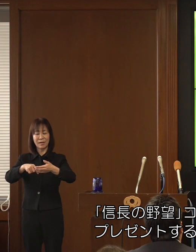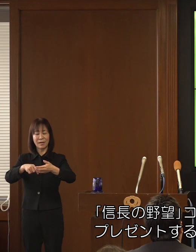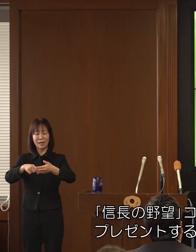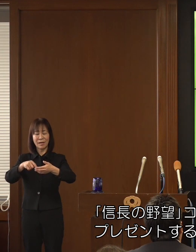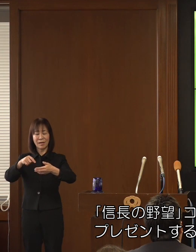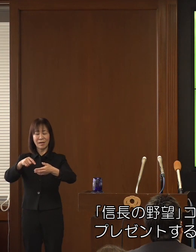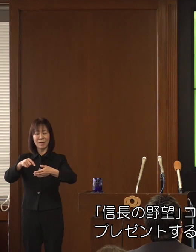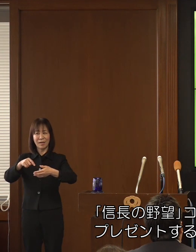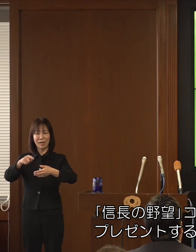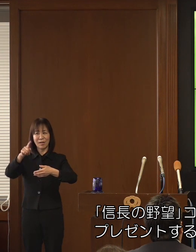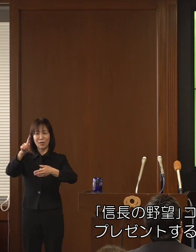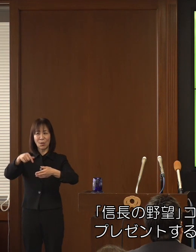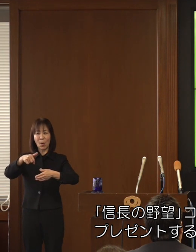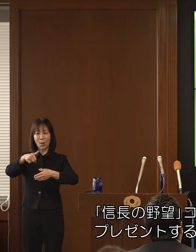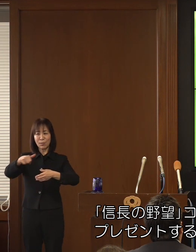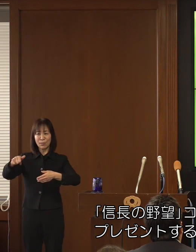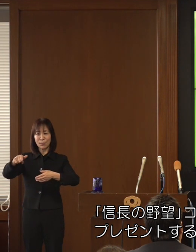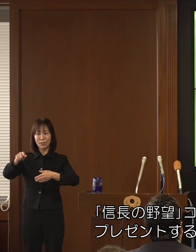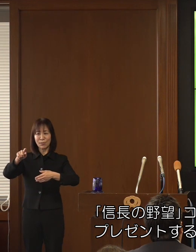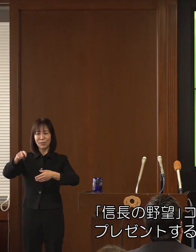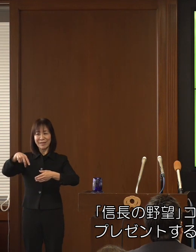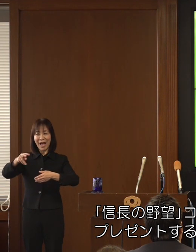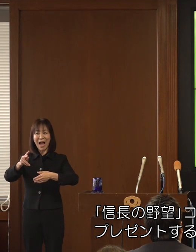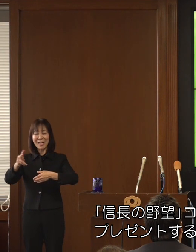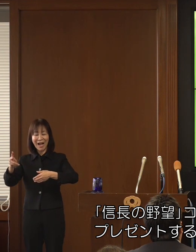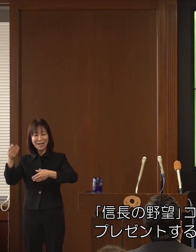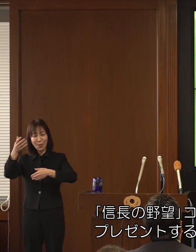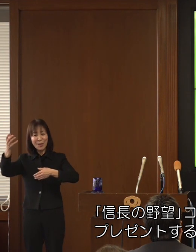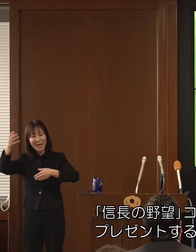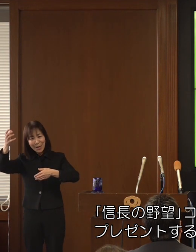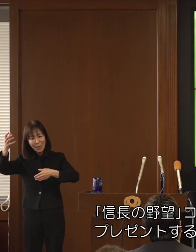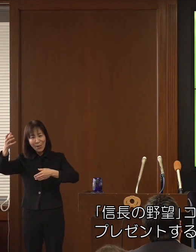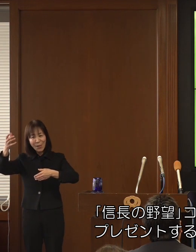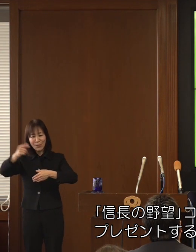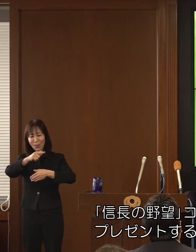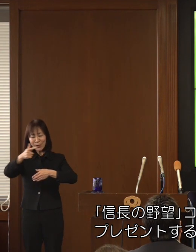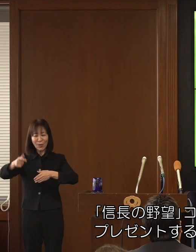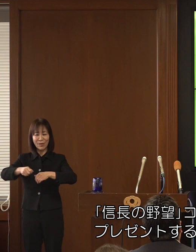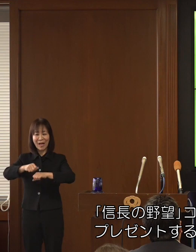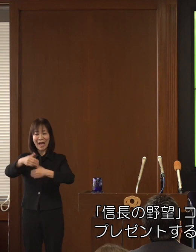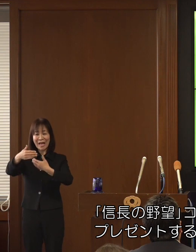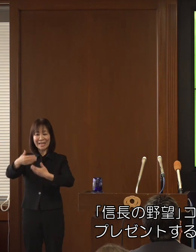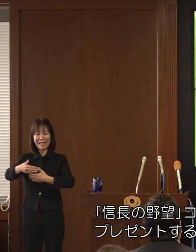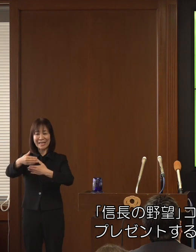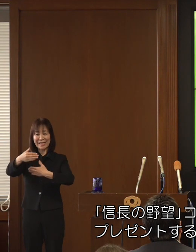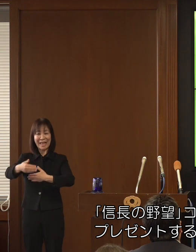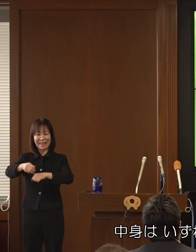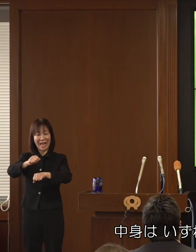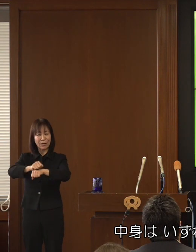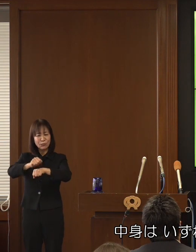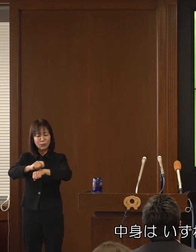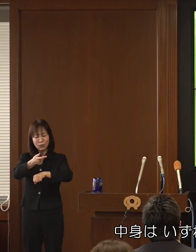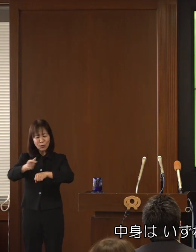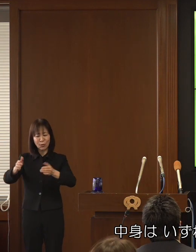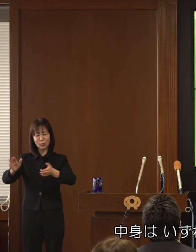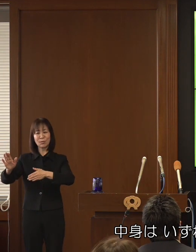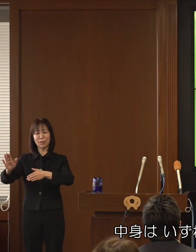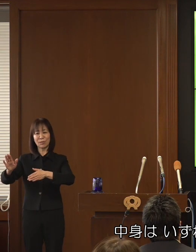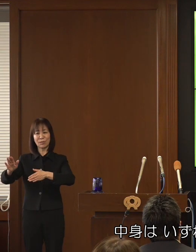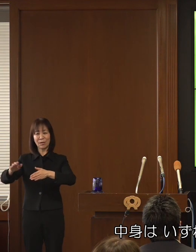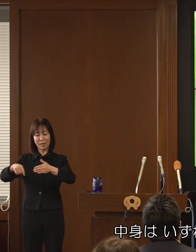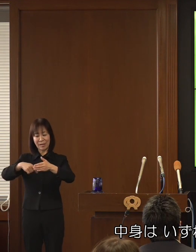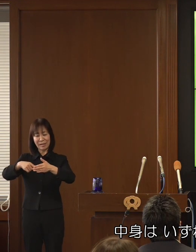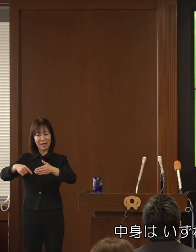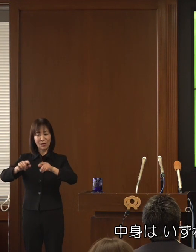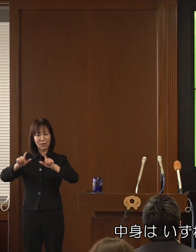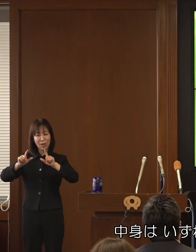信長の野望クラブの限定グッズをプレゼントするということになっております。これ中身はまだ発表なんですか、